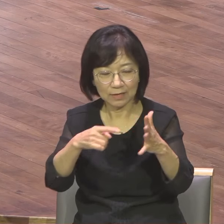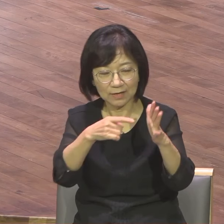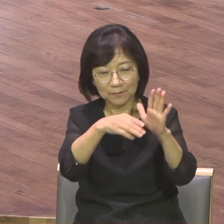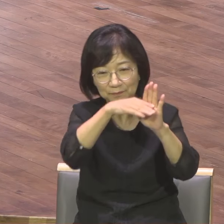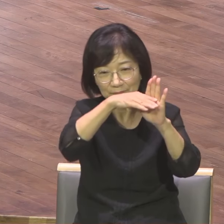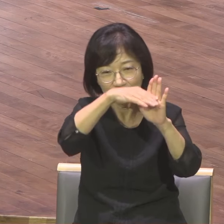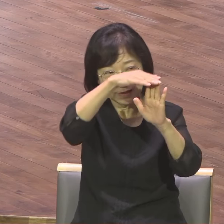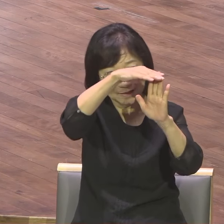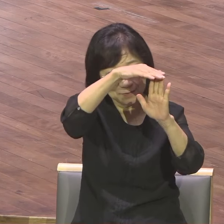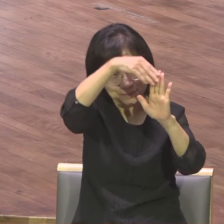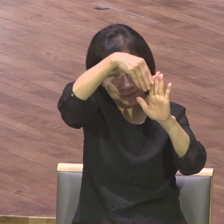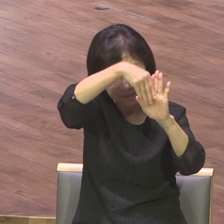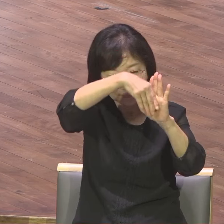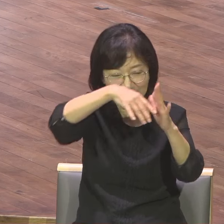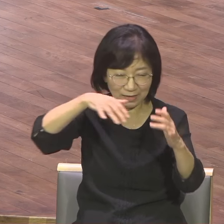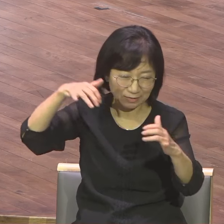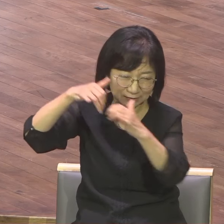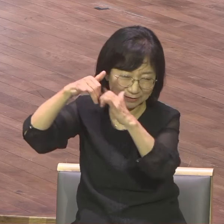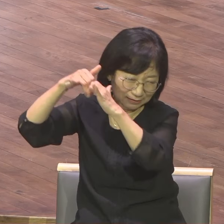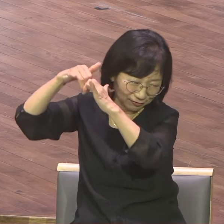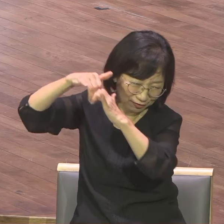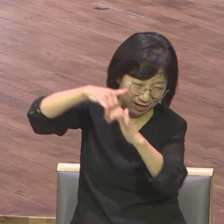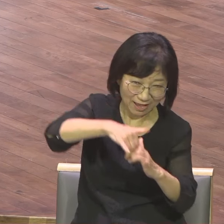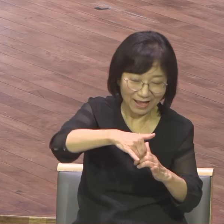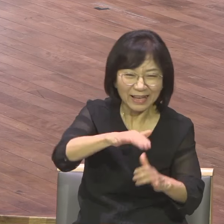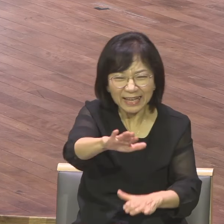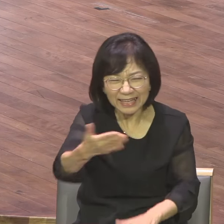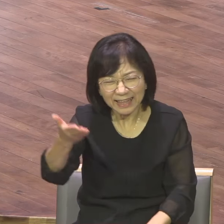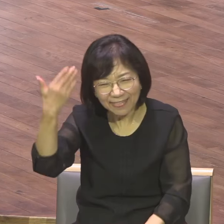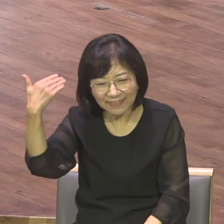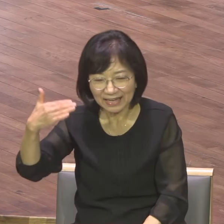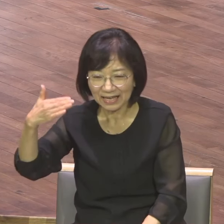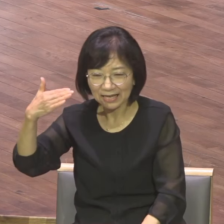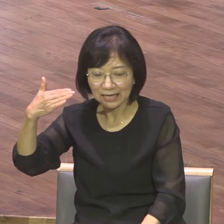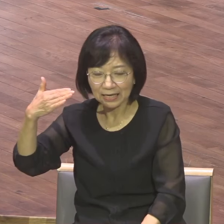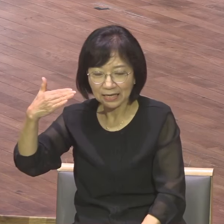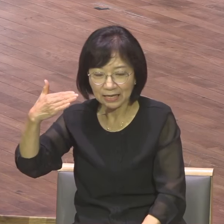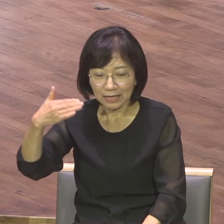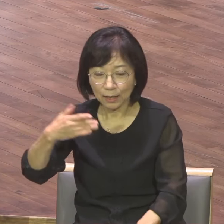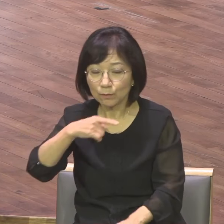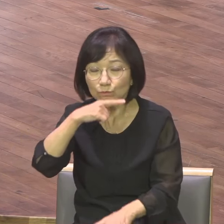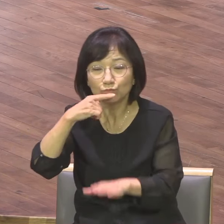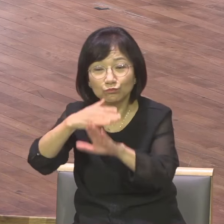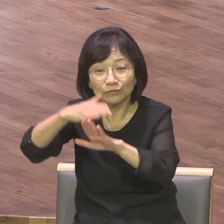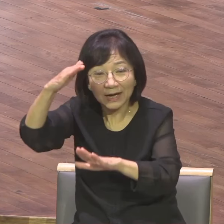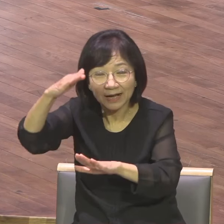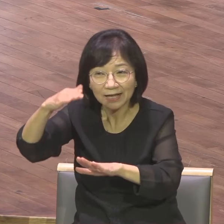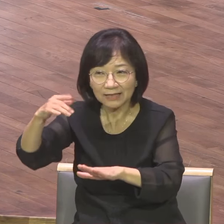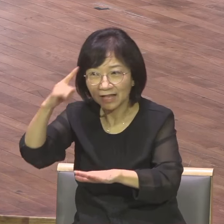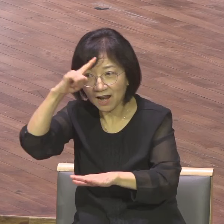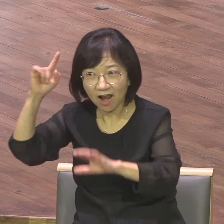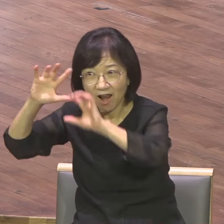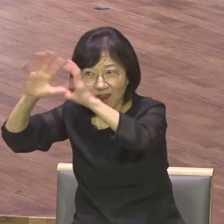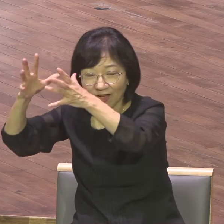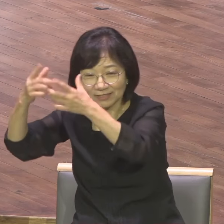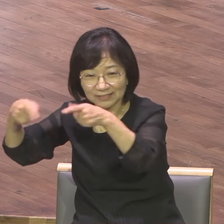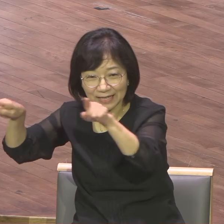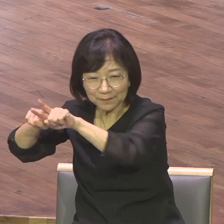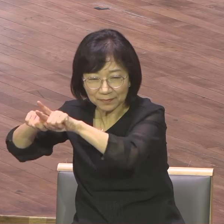우리나라로 쉽게 말하면 북한에서 러시아 힘입어가지고 중국 힘입어가지고 남침했잖아요.